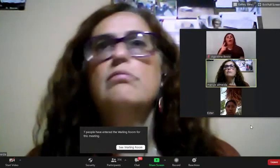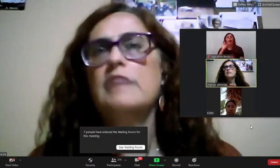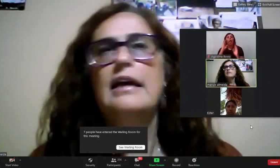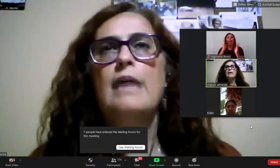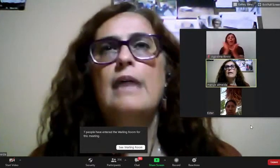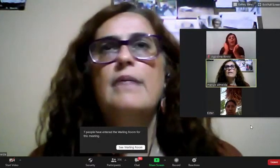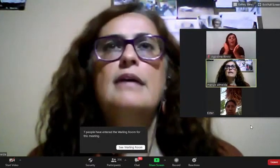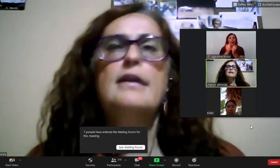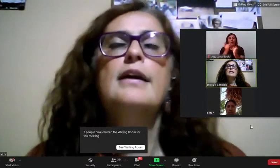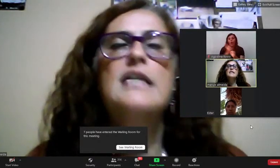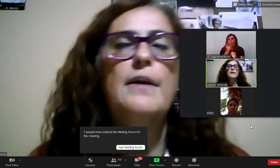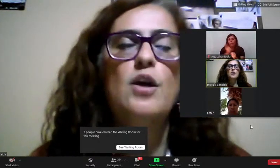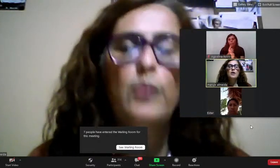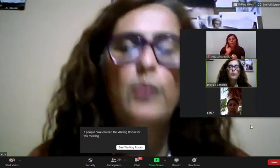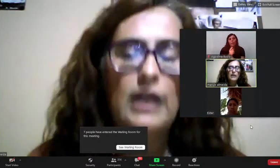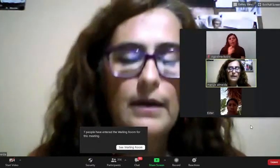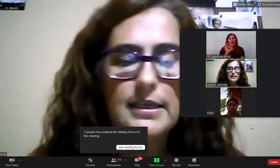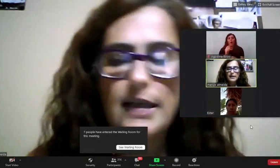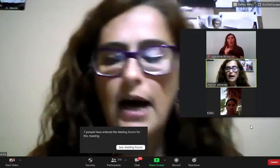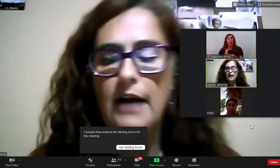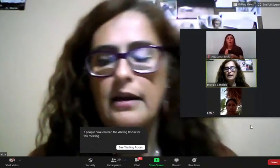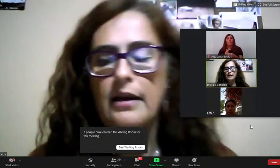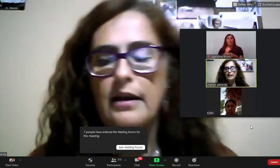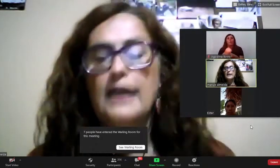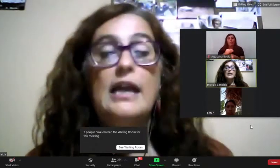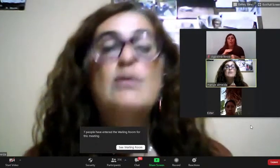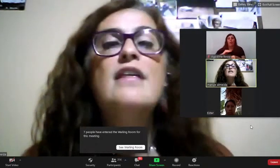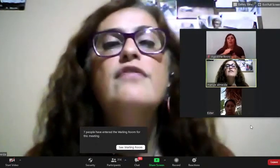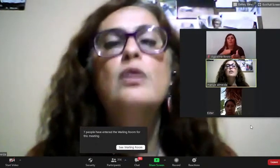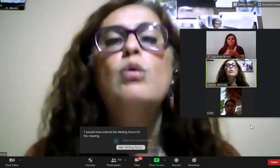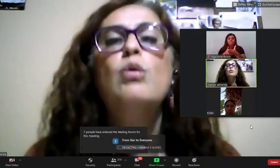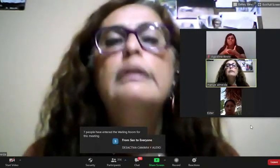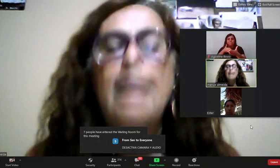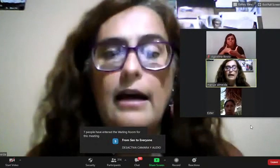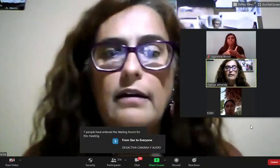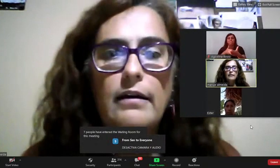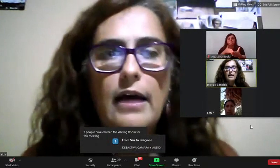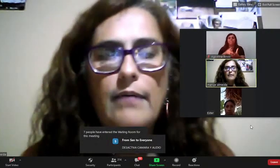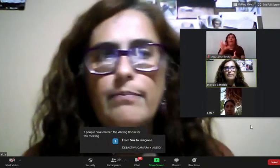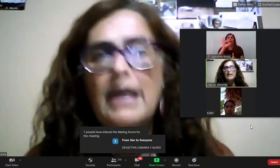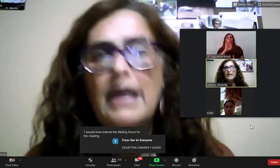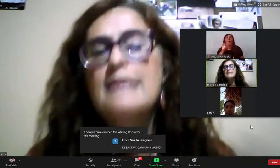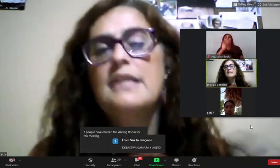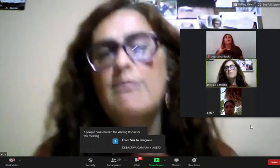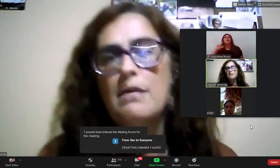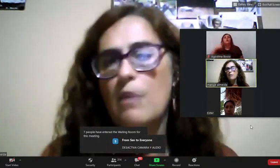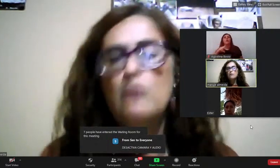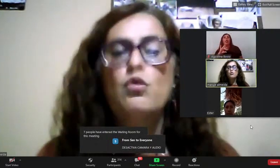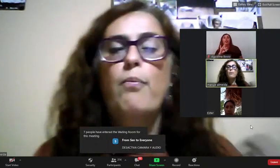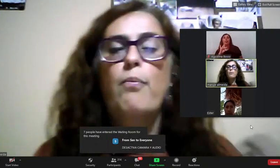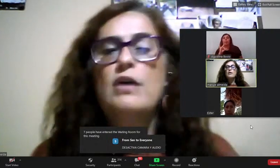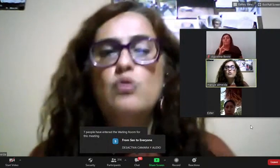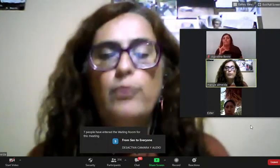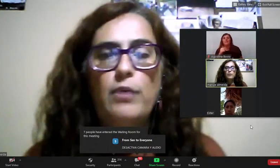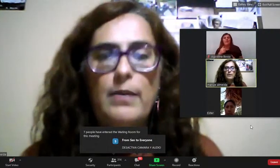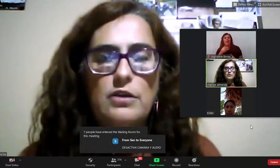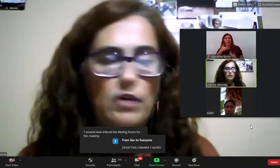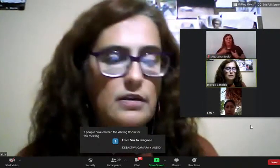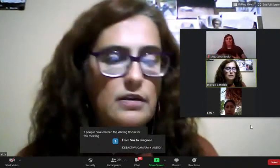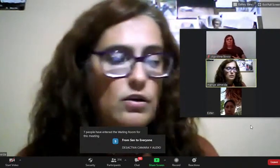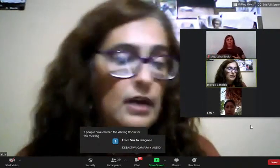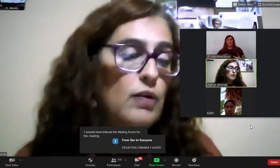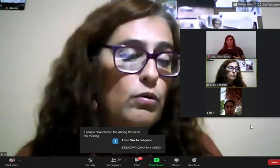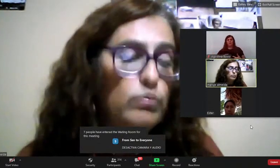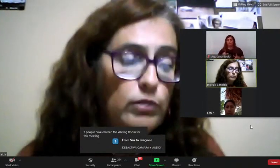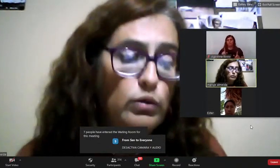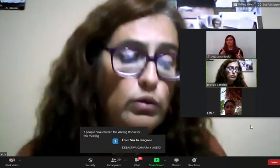digamos, ingresaban y no podían avanzar, que tenían una dificultad en sí misma o en su propia persona,